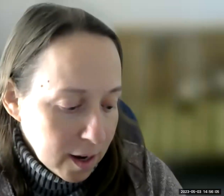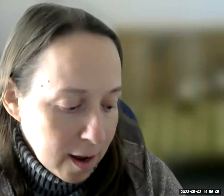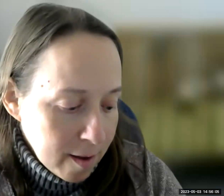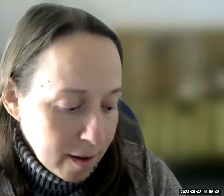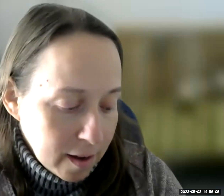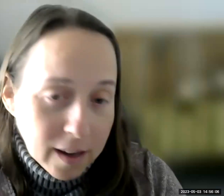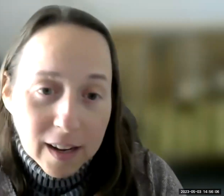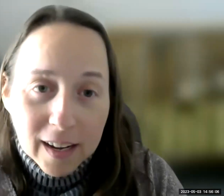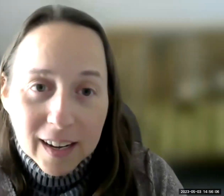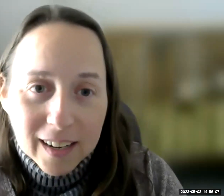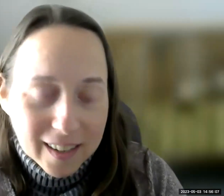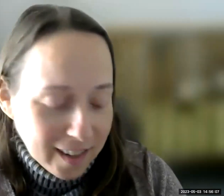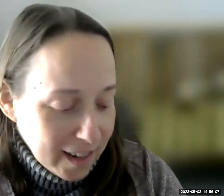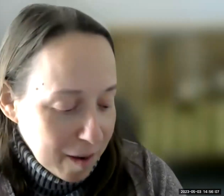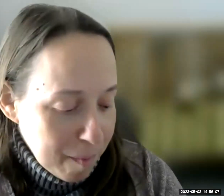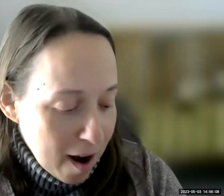ננה. ננה בר,